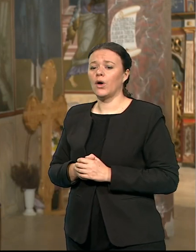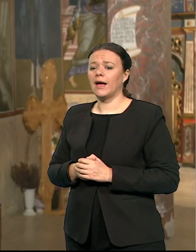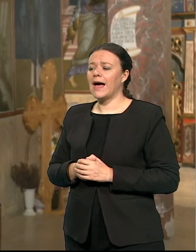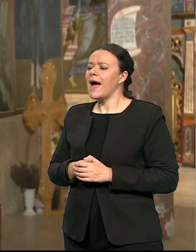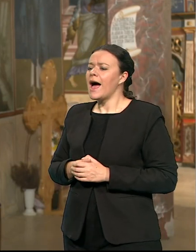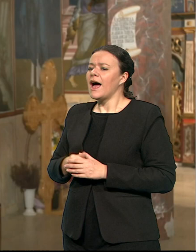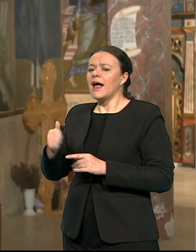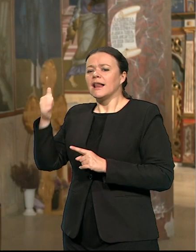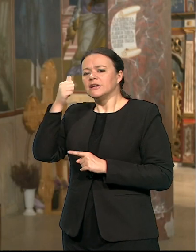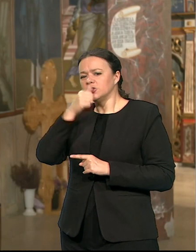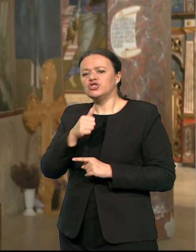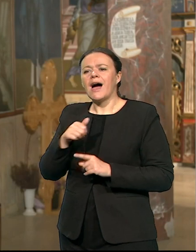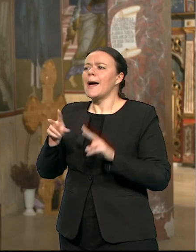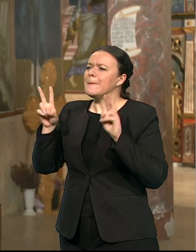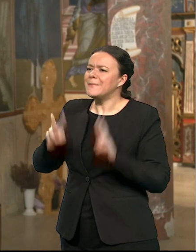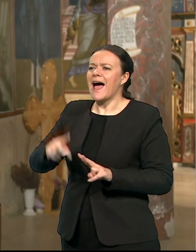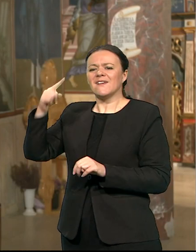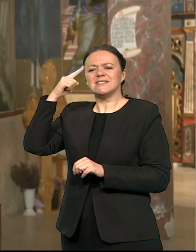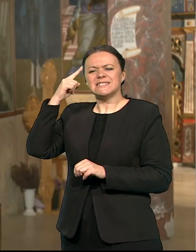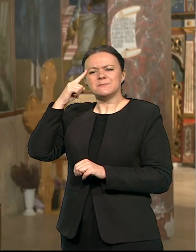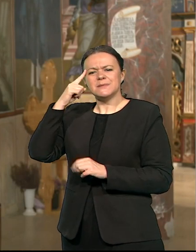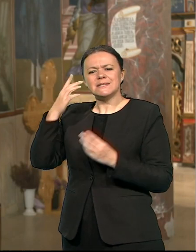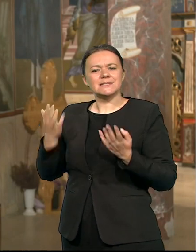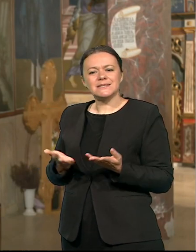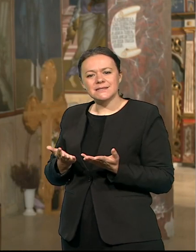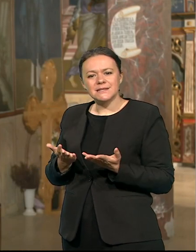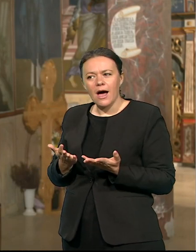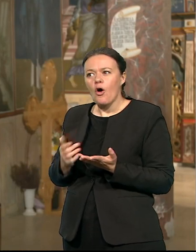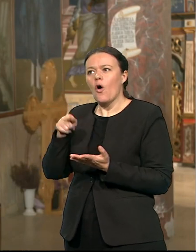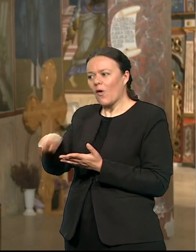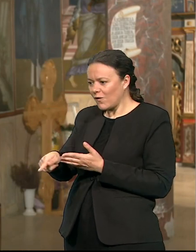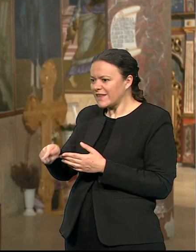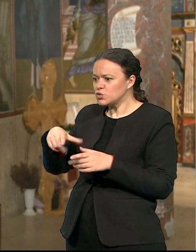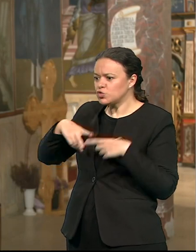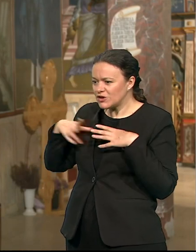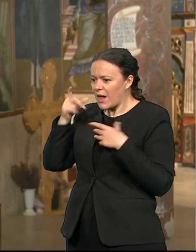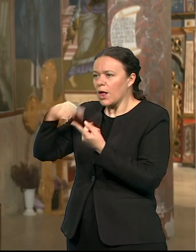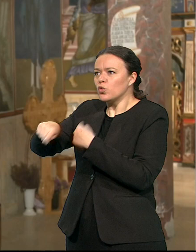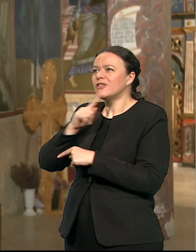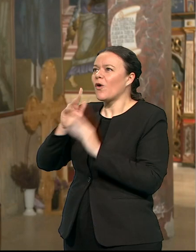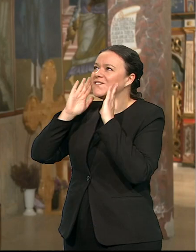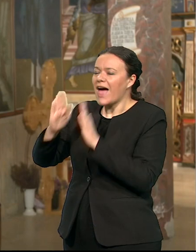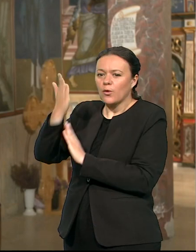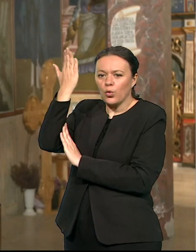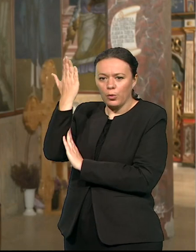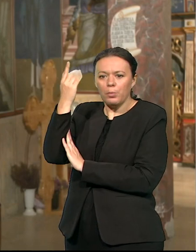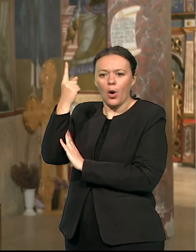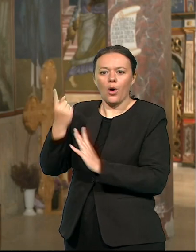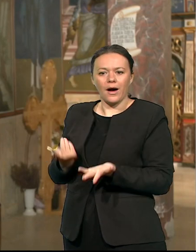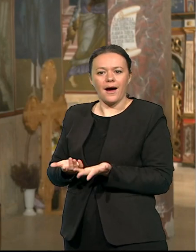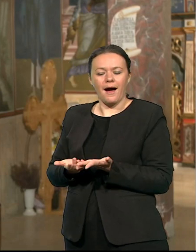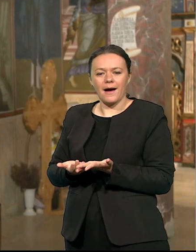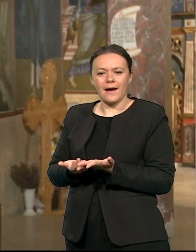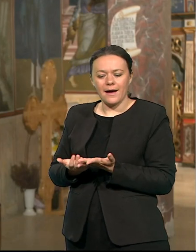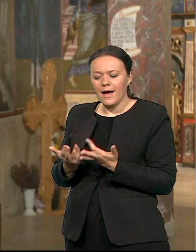prava namjena, pravi smisao je da je dokaz da su tu ljudi živjeli koji vjeruju u Boga i koji stvari rade